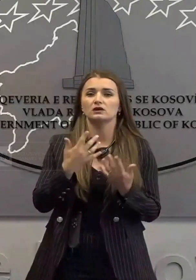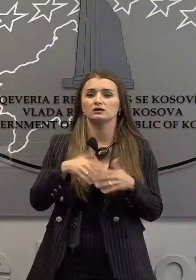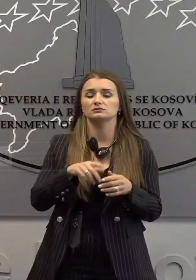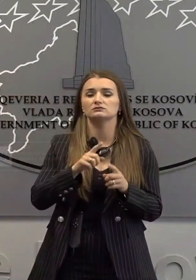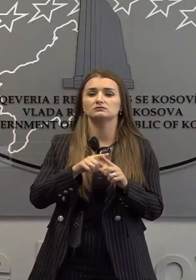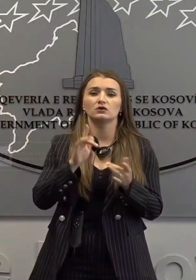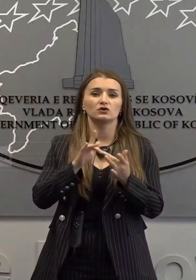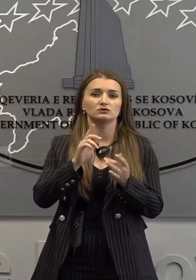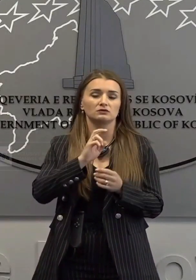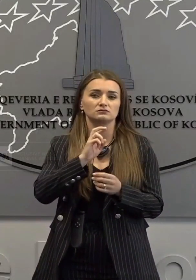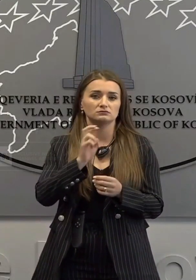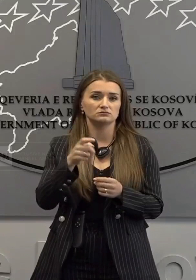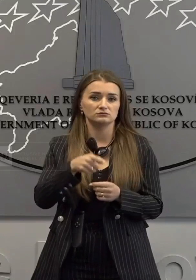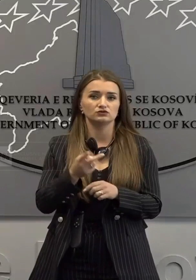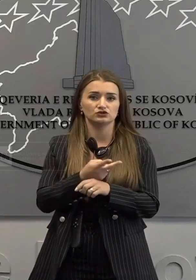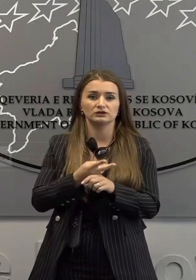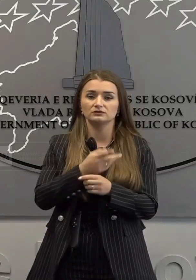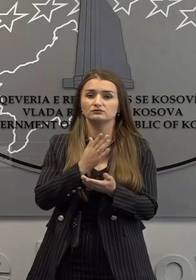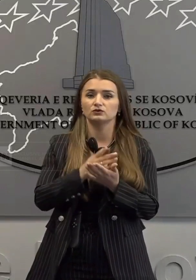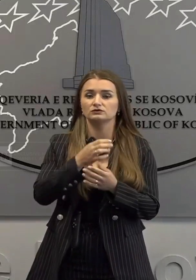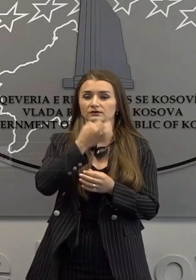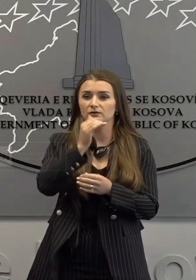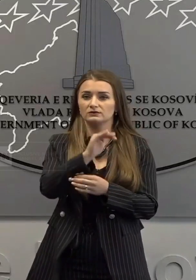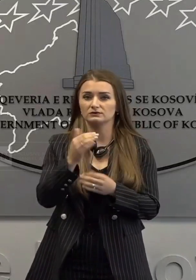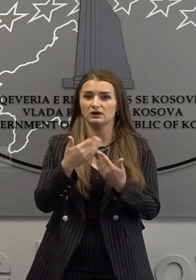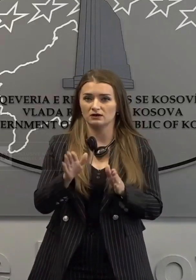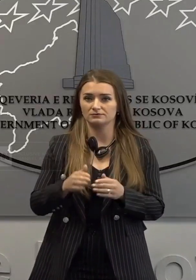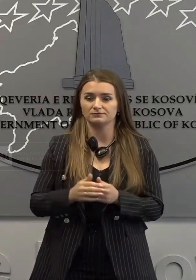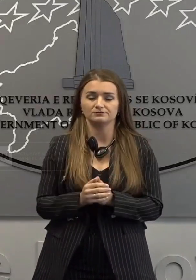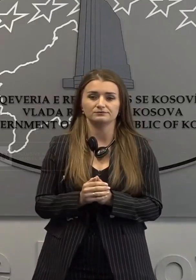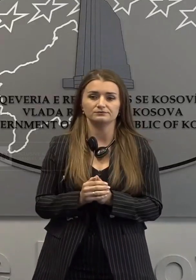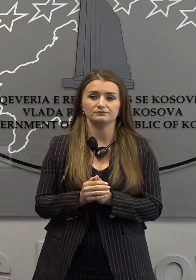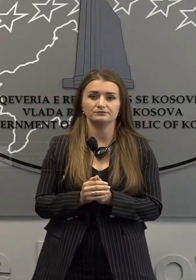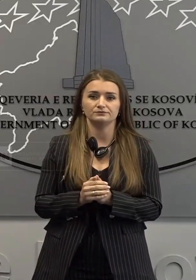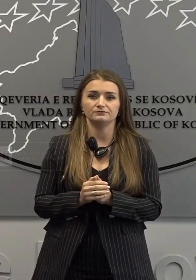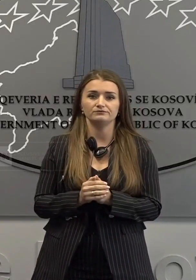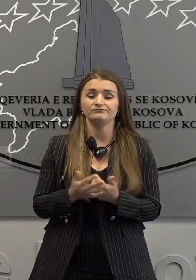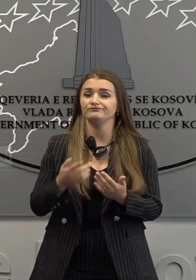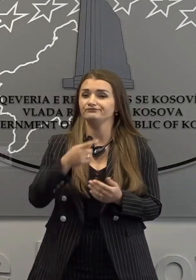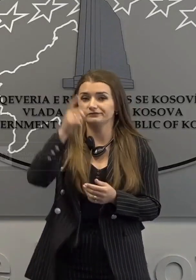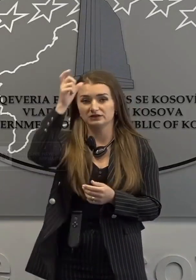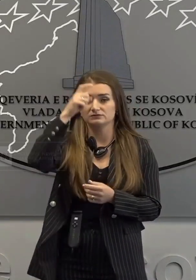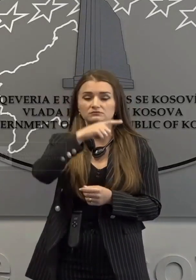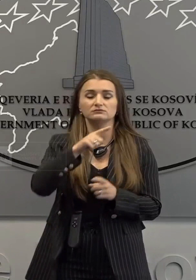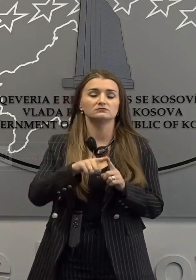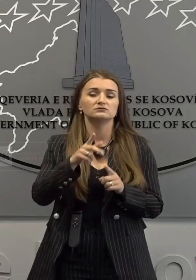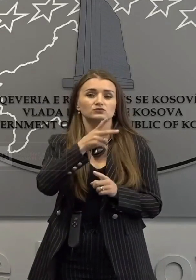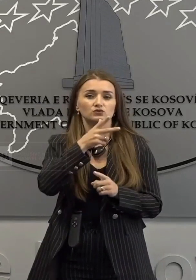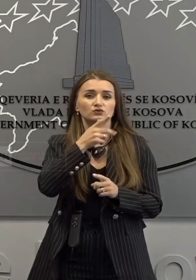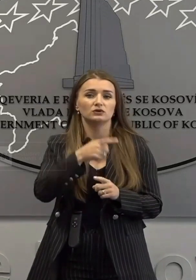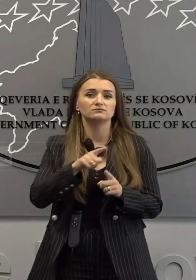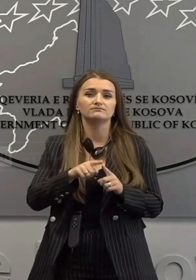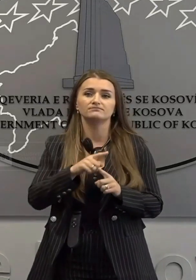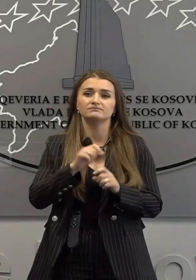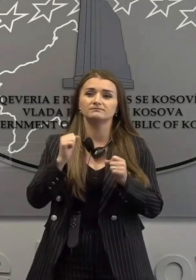numrat emergjent që ka publikuar Ministria jonë e Punëve të Brendshme. Serbia kërkon tensione sepse nuk i